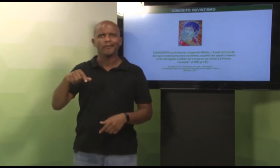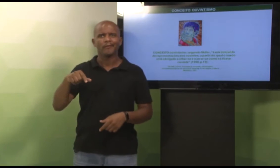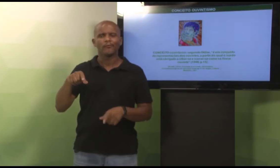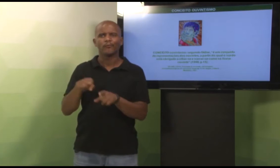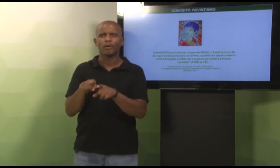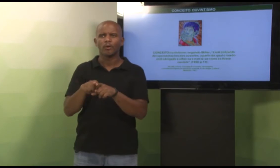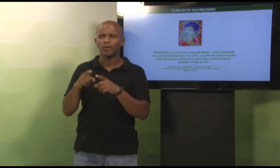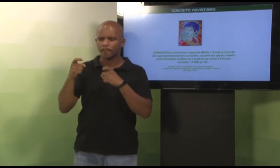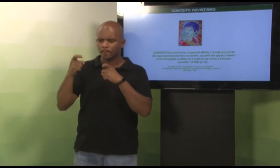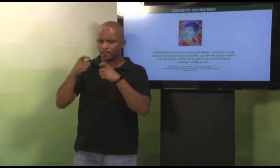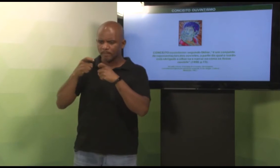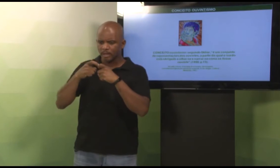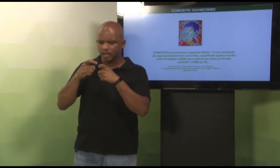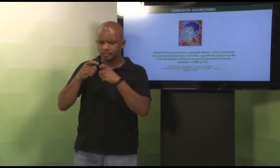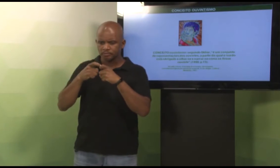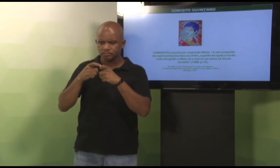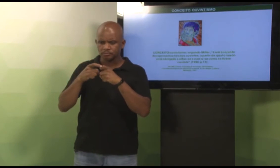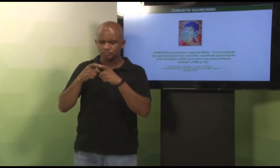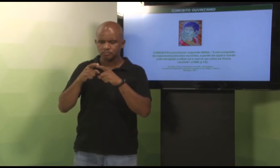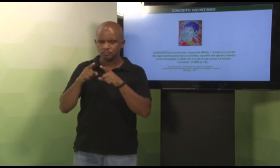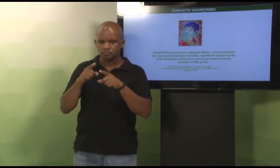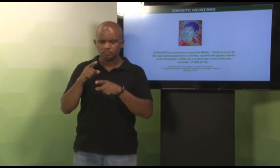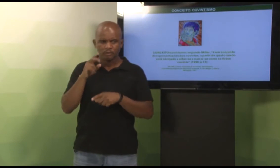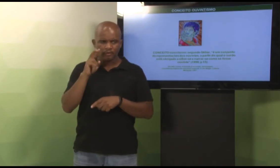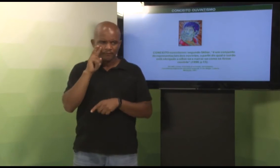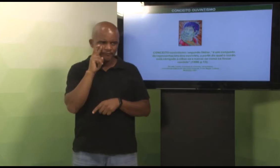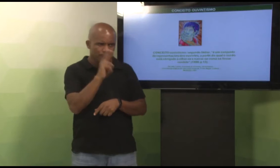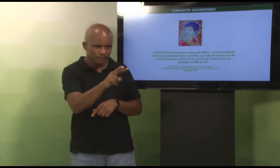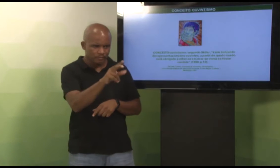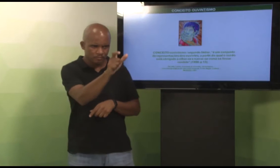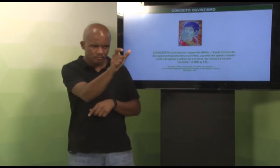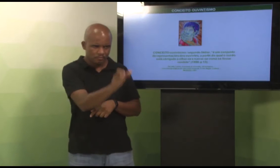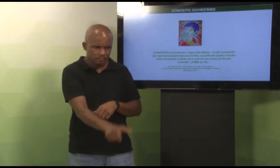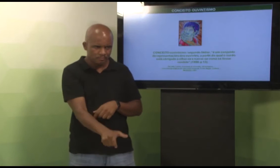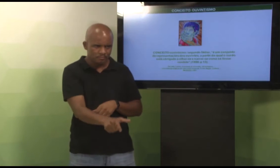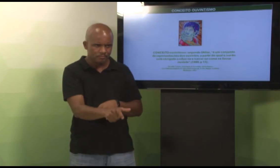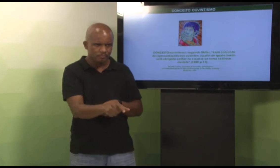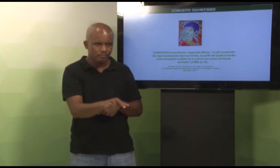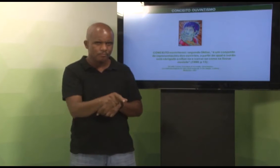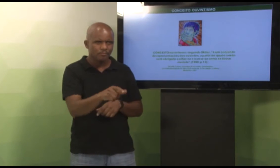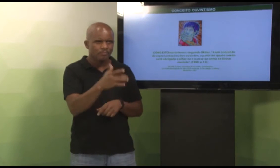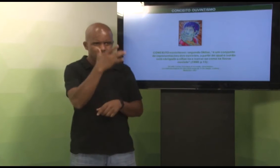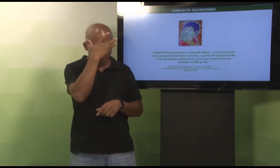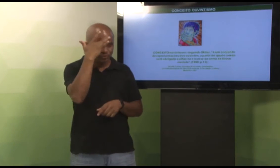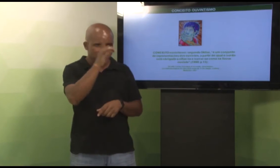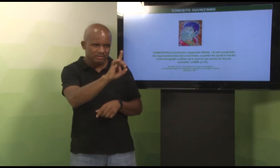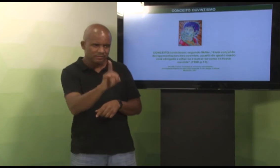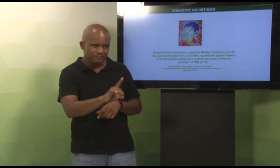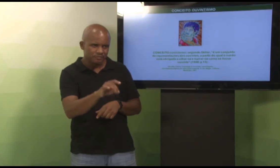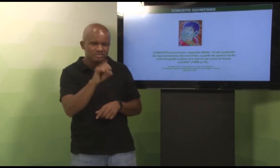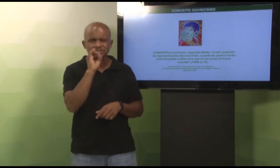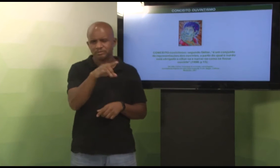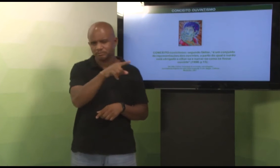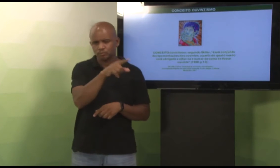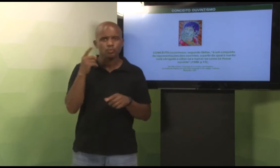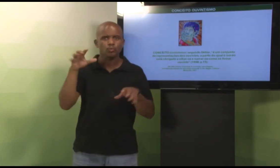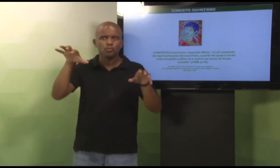O ouvintismo tradicional, ele está vinculado ao contexto médico. A pessoa é vista